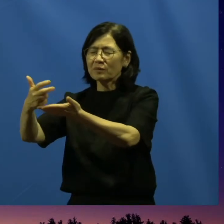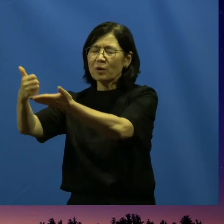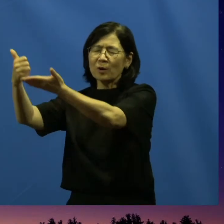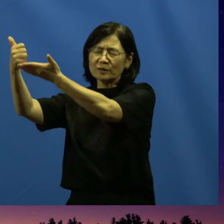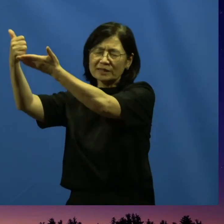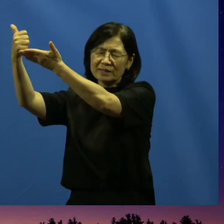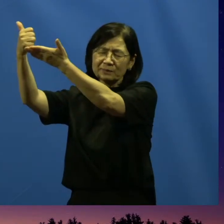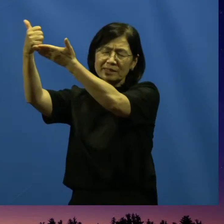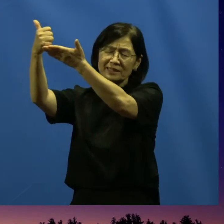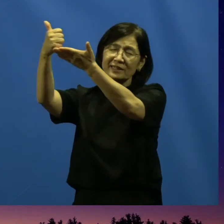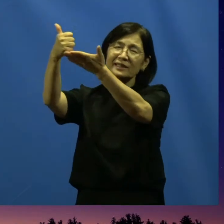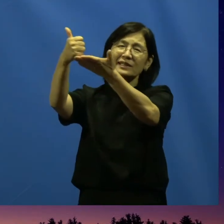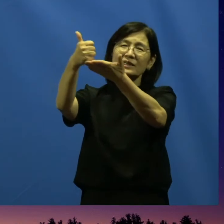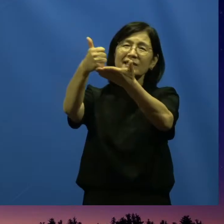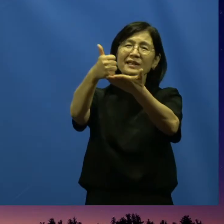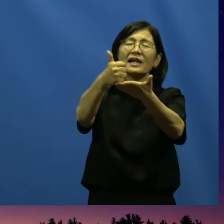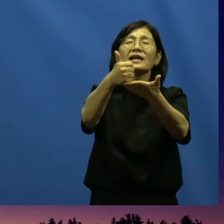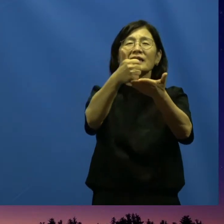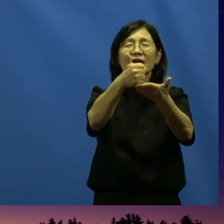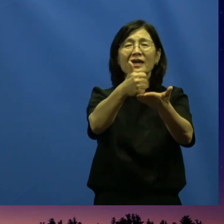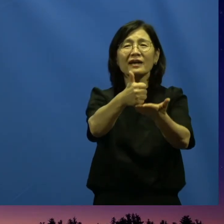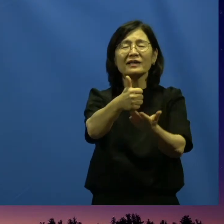주님 오심을